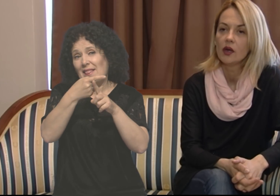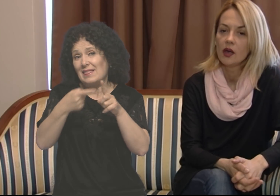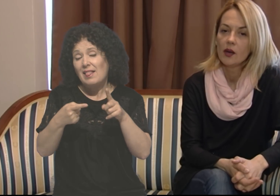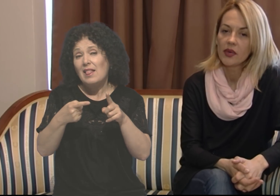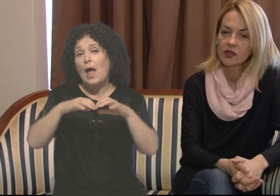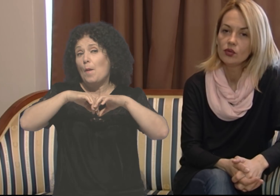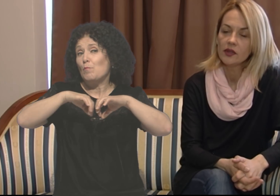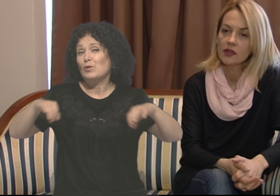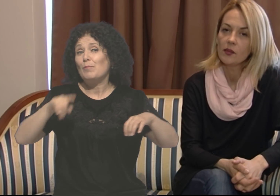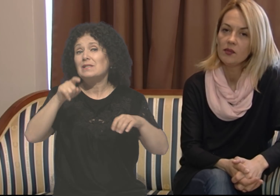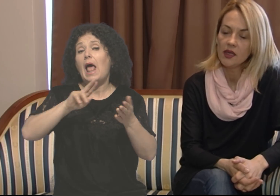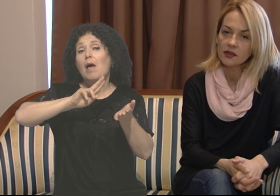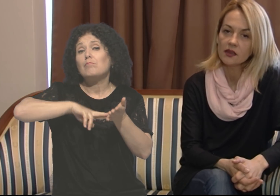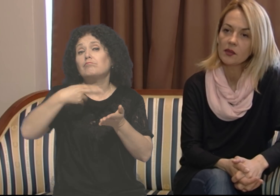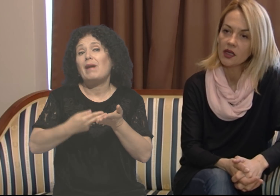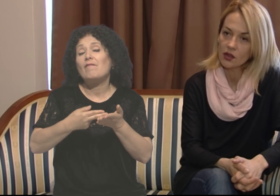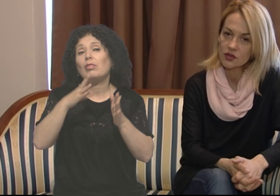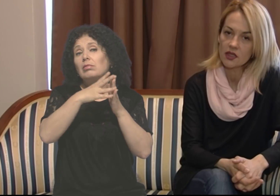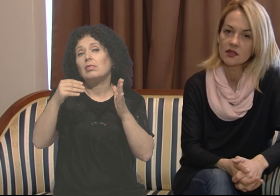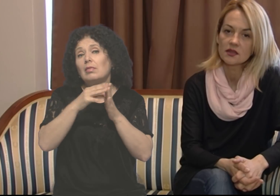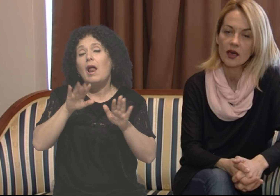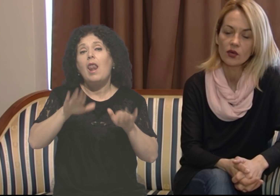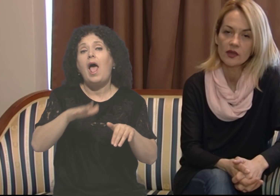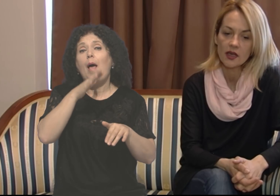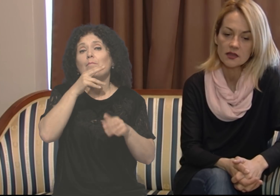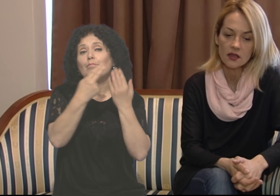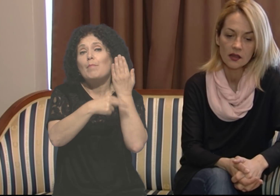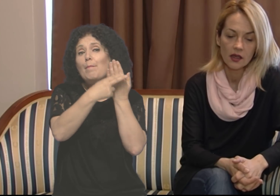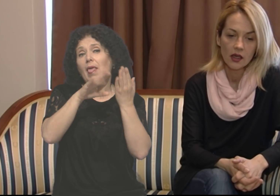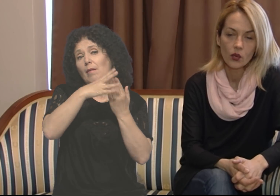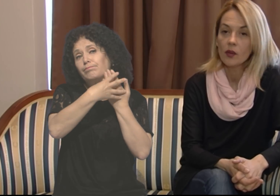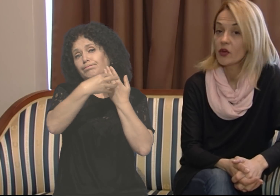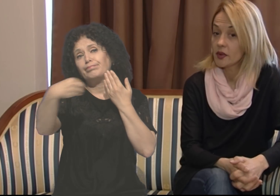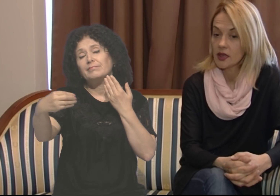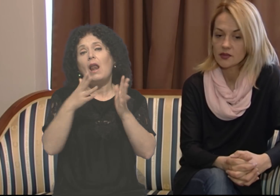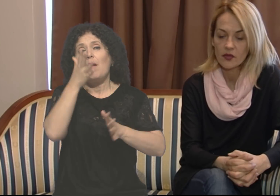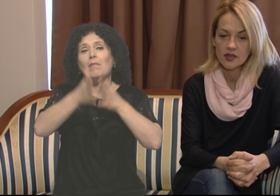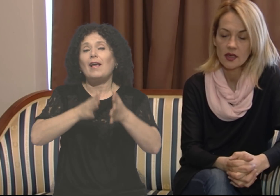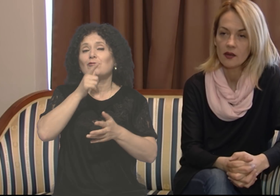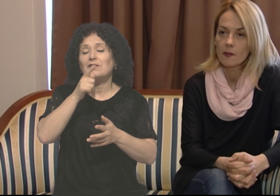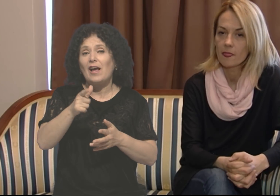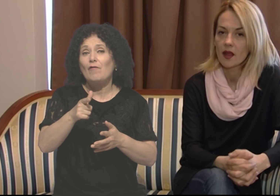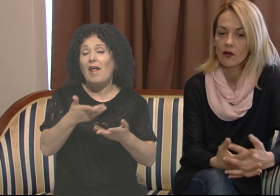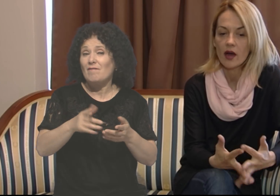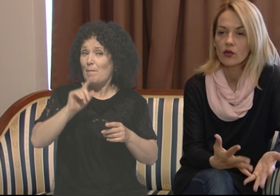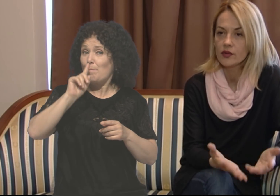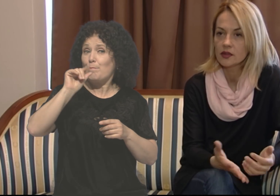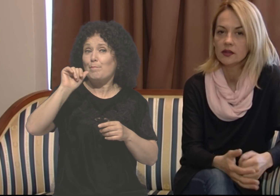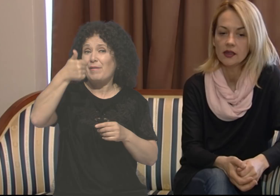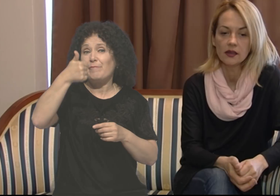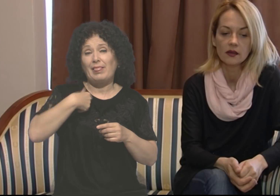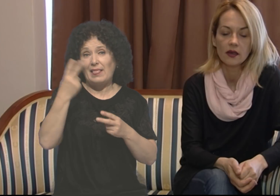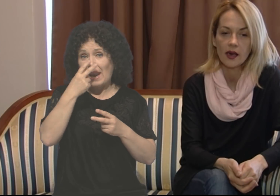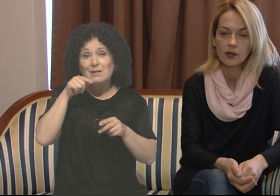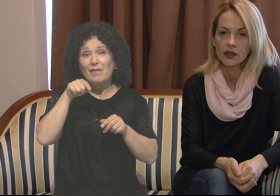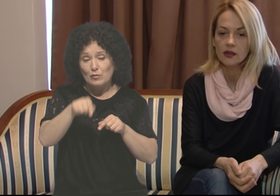во преведување на Библијата на македонски знаковен јазик. Кога првпат разбравме за ваков вид